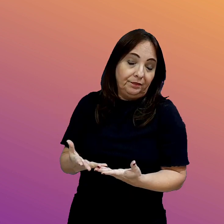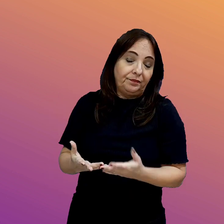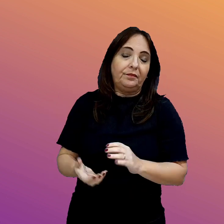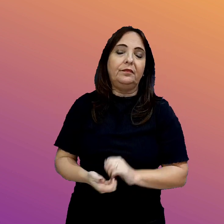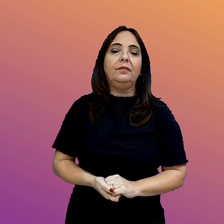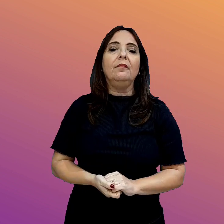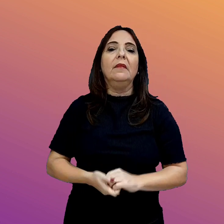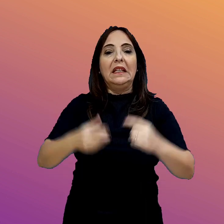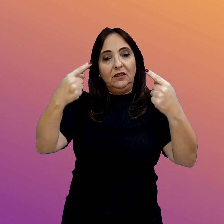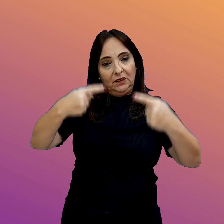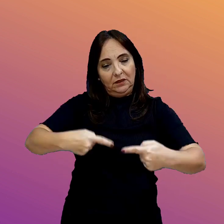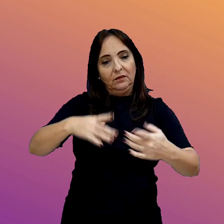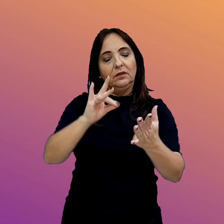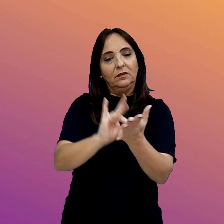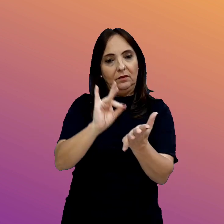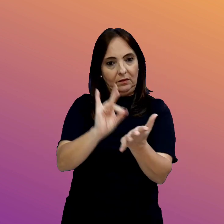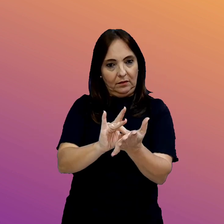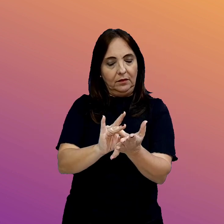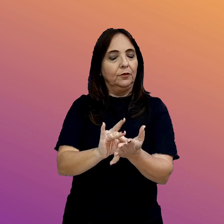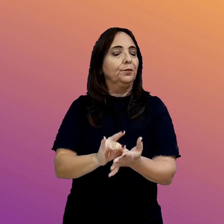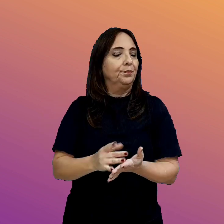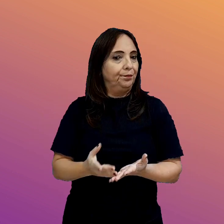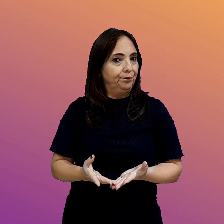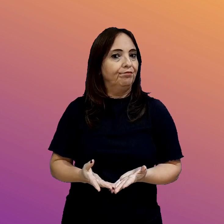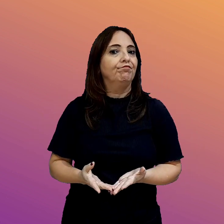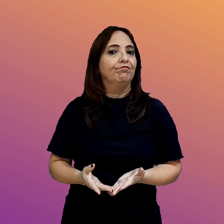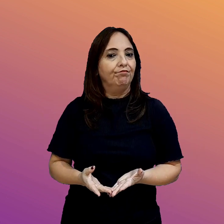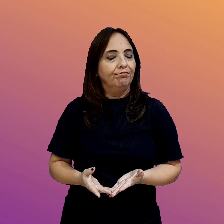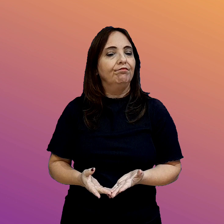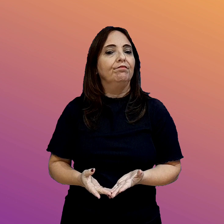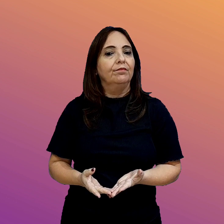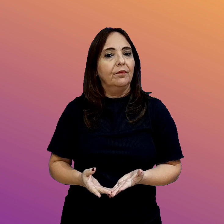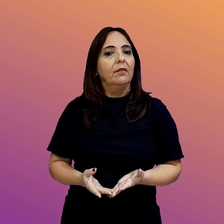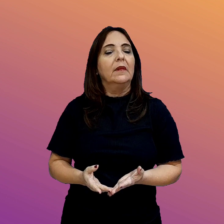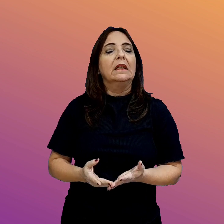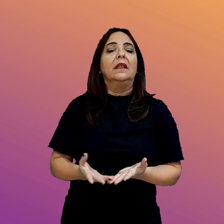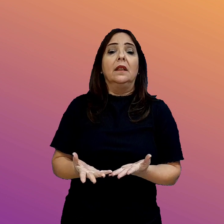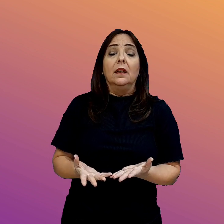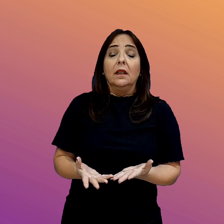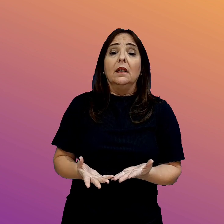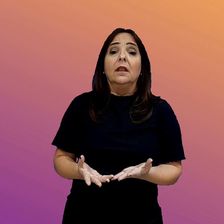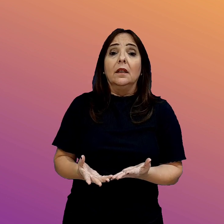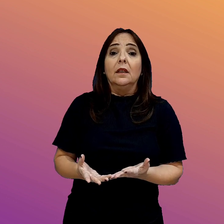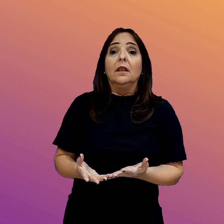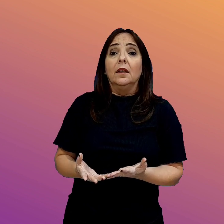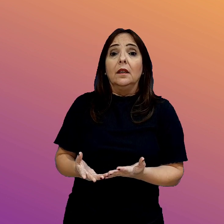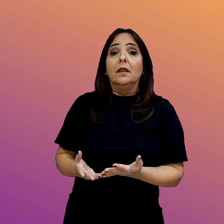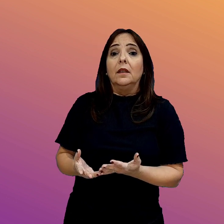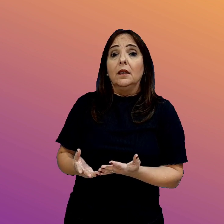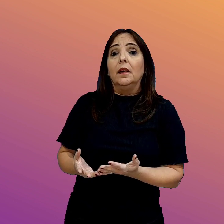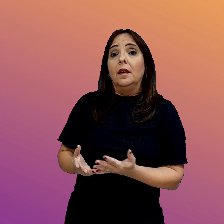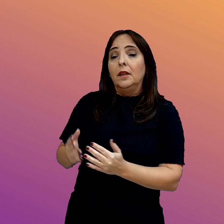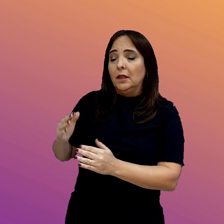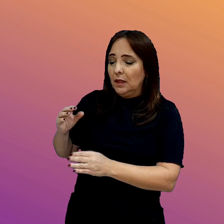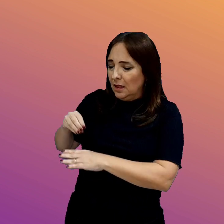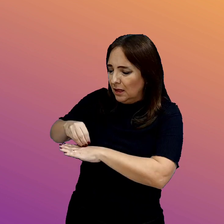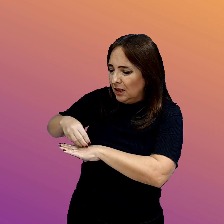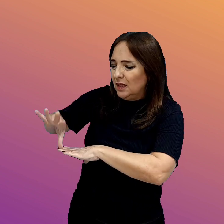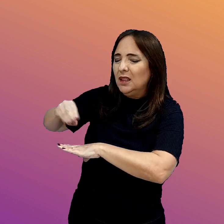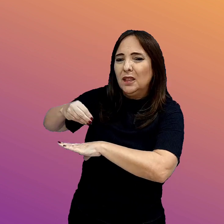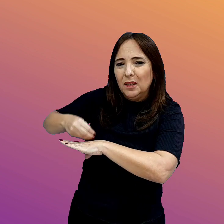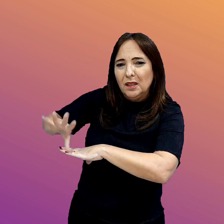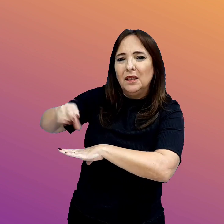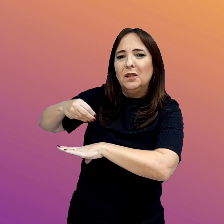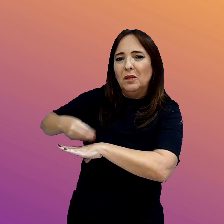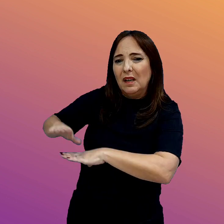É um desafio, né, pastor? Poder, de fato, criar uma criança sozinha, seja uma mãe ou